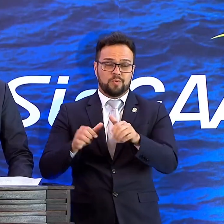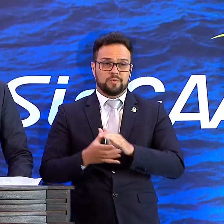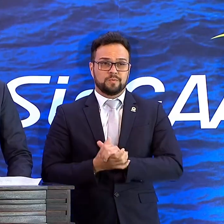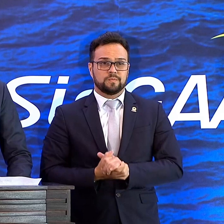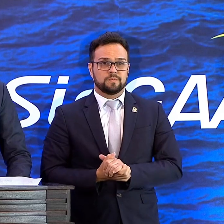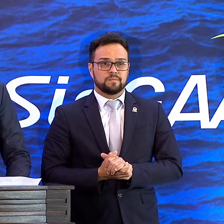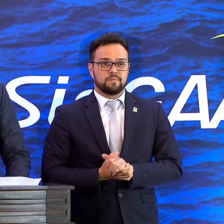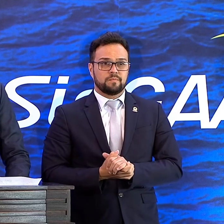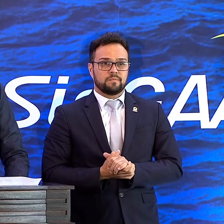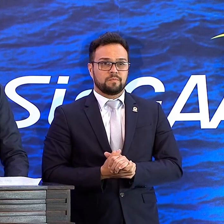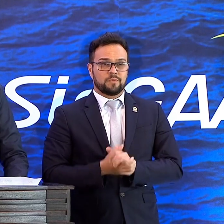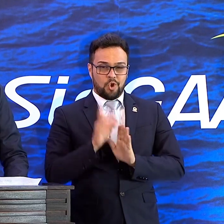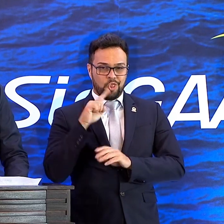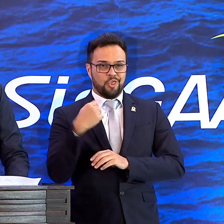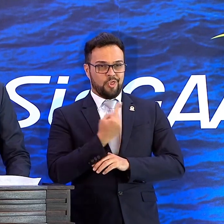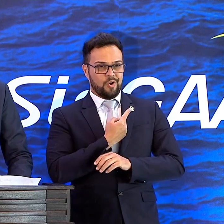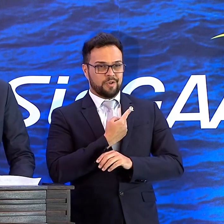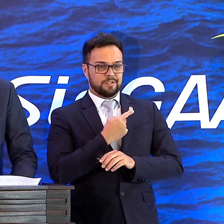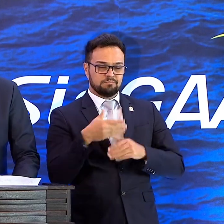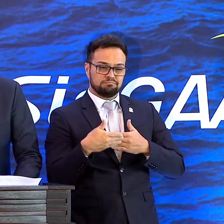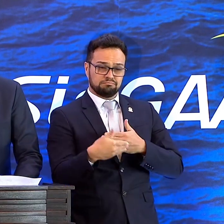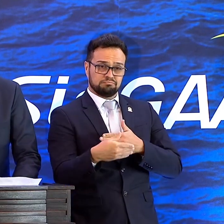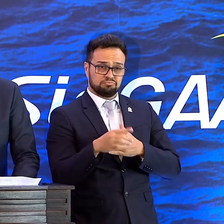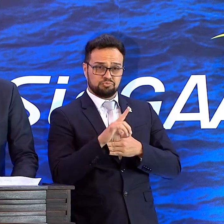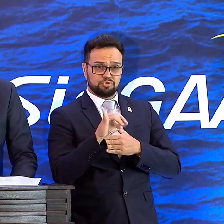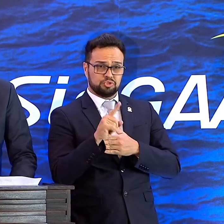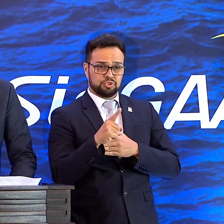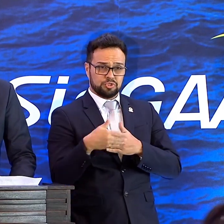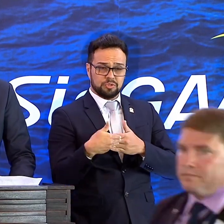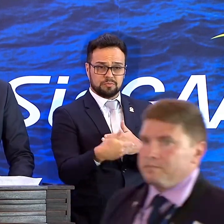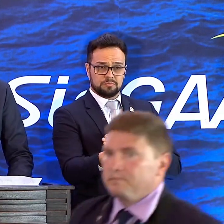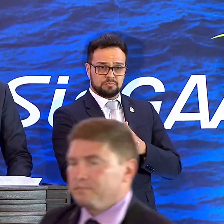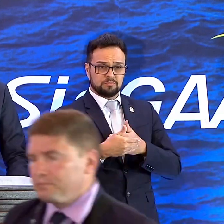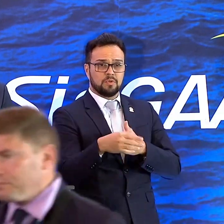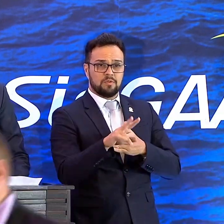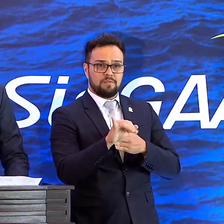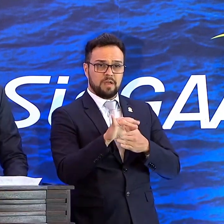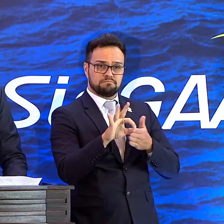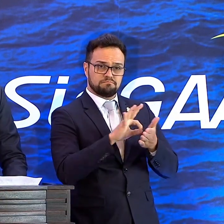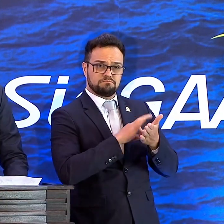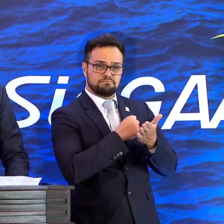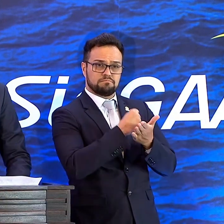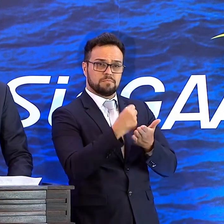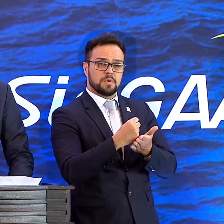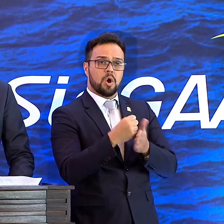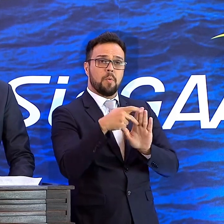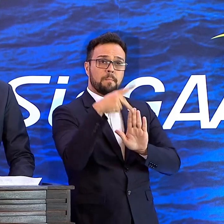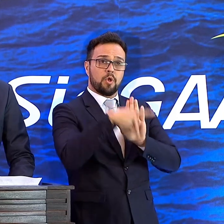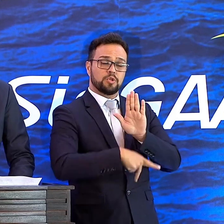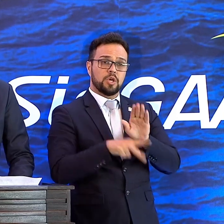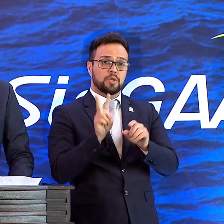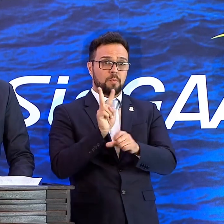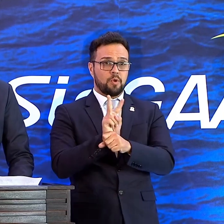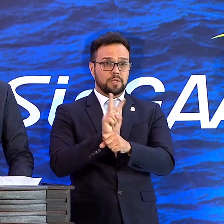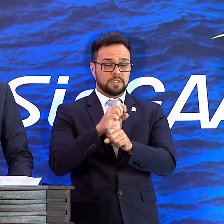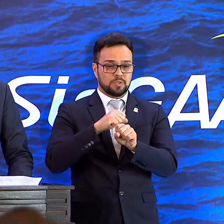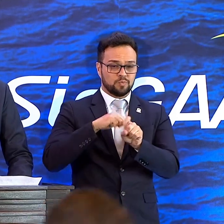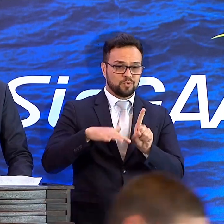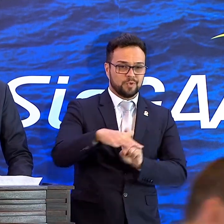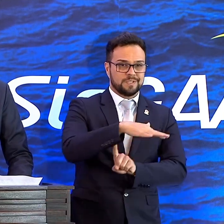Nós sancionaremos, daqui a alguns dias, o projeto de proteção social dos